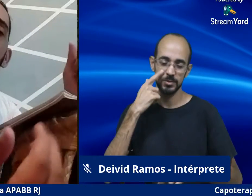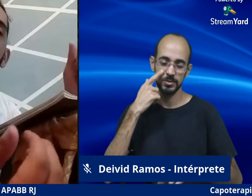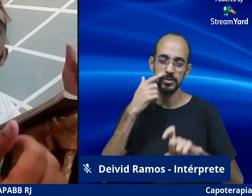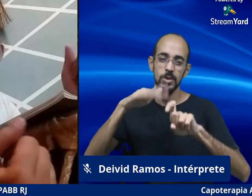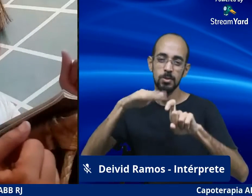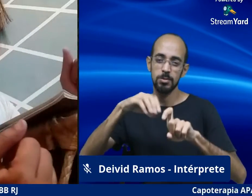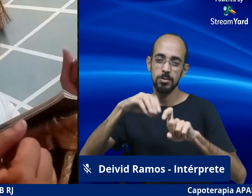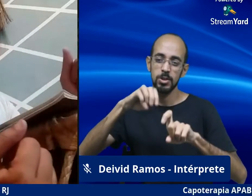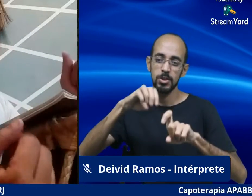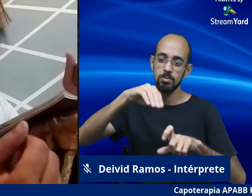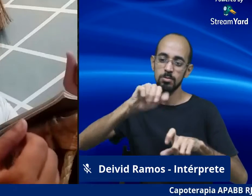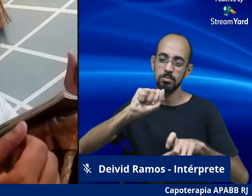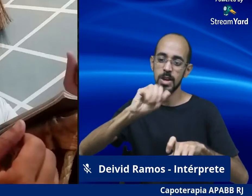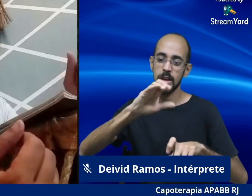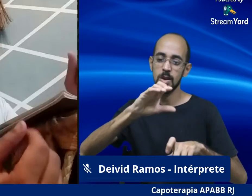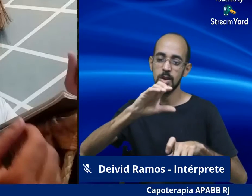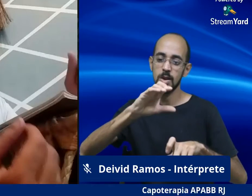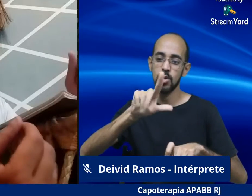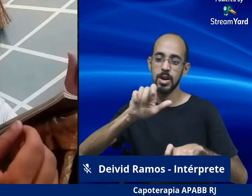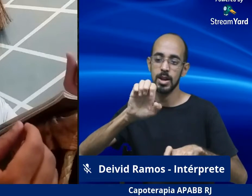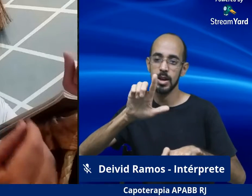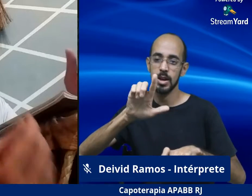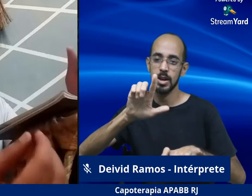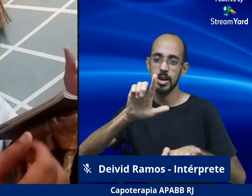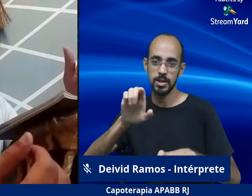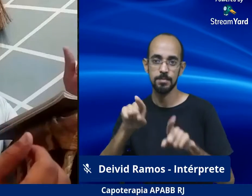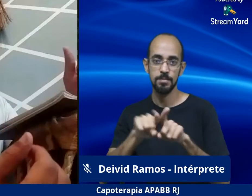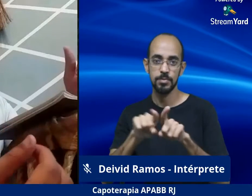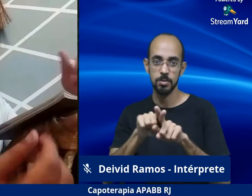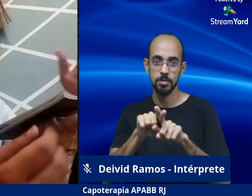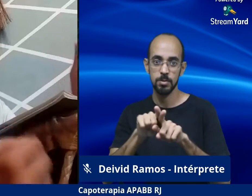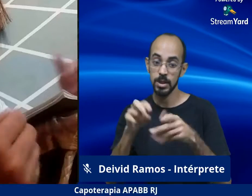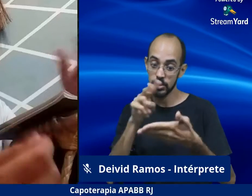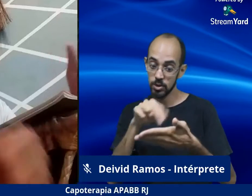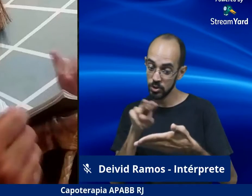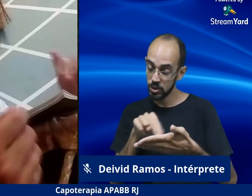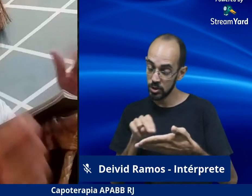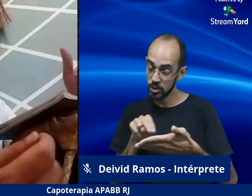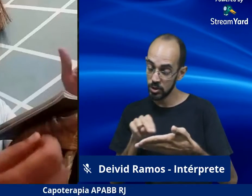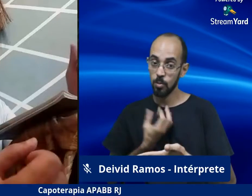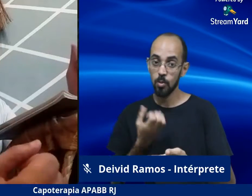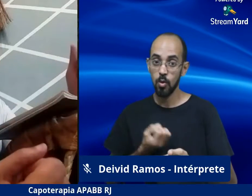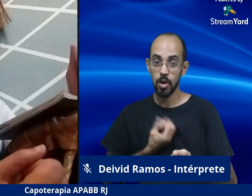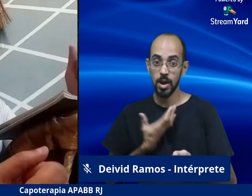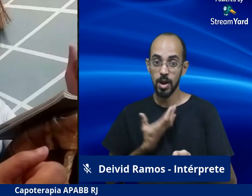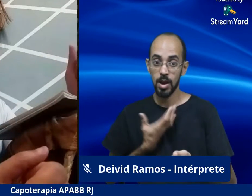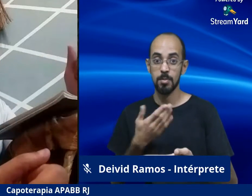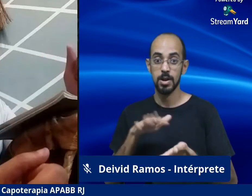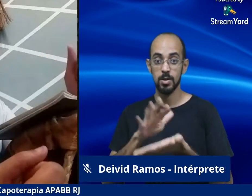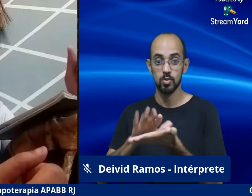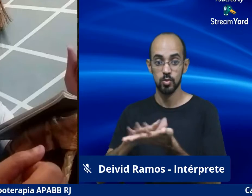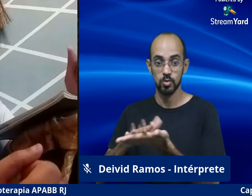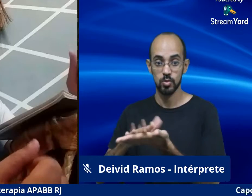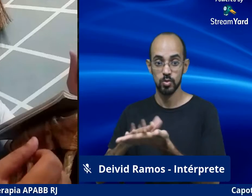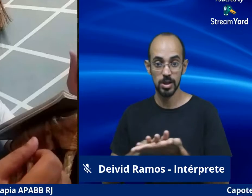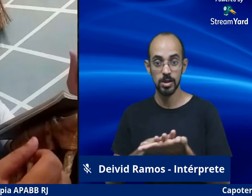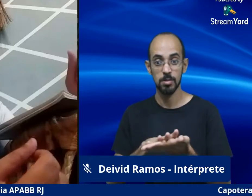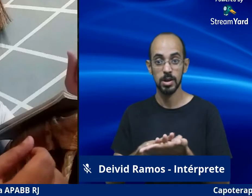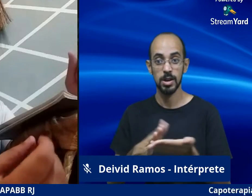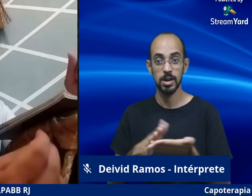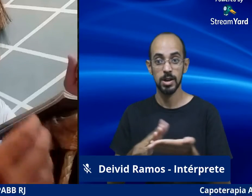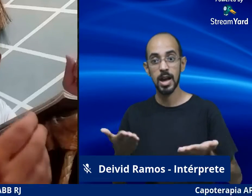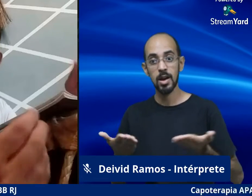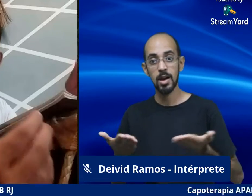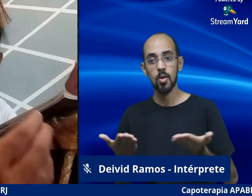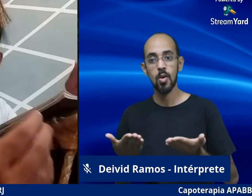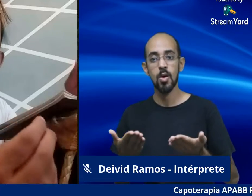leu um poema, que é o poema falando sobre o samba, e a gente cantou um pouquinho aqui, viu um pouquinho do samba, e agora a